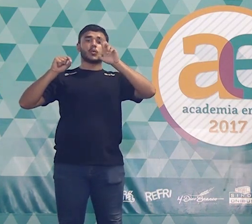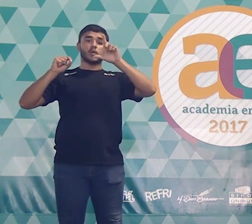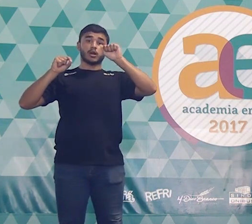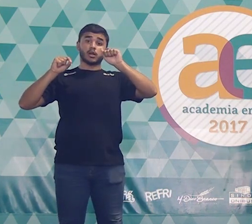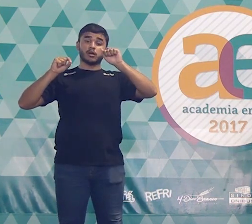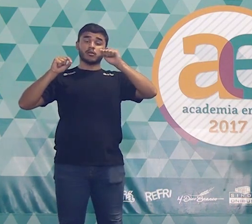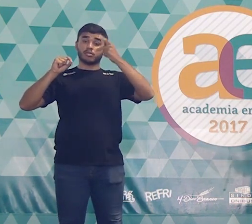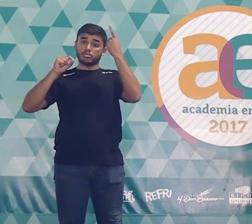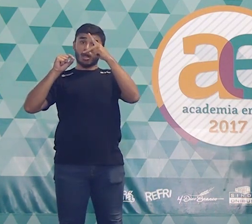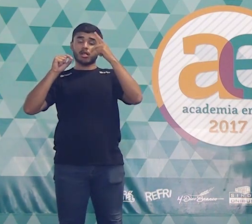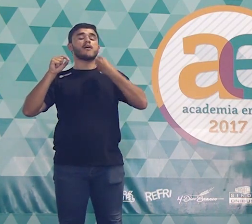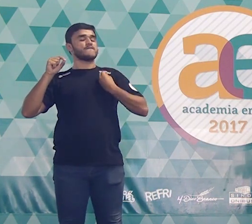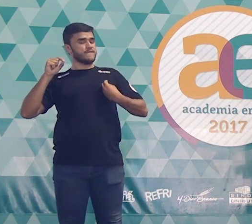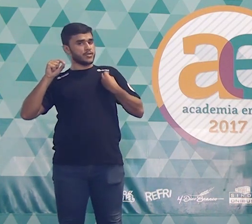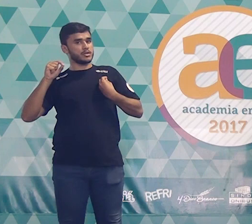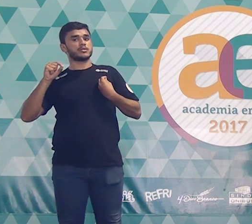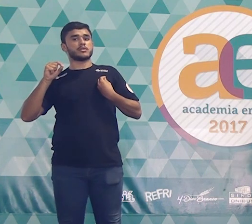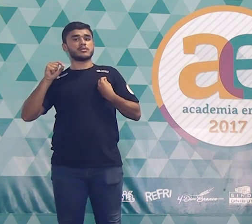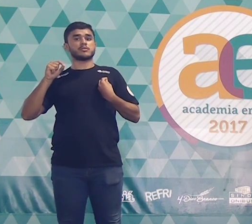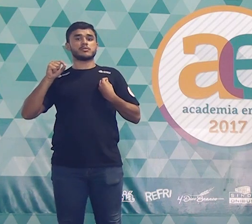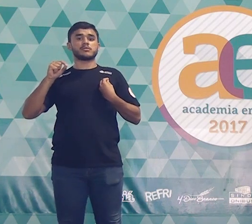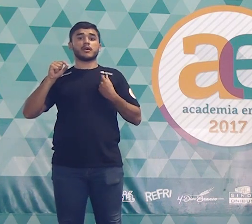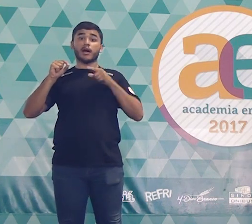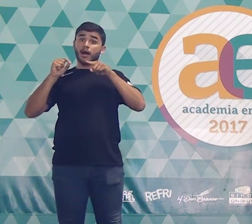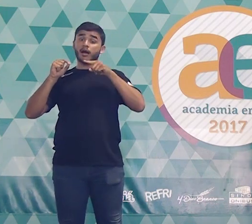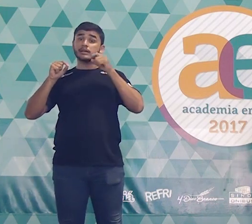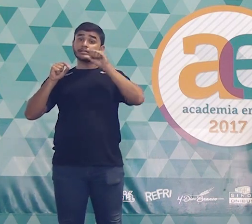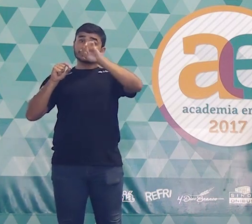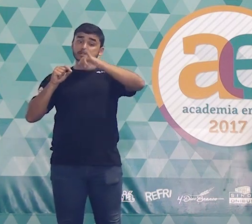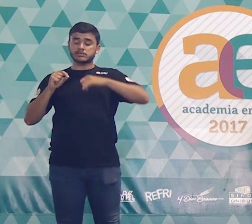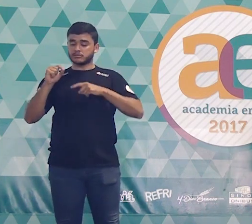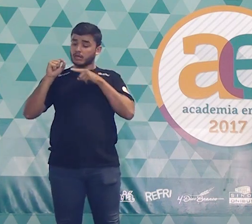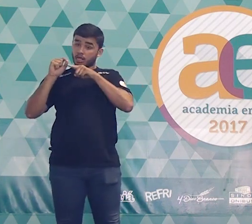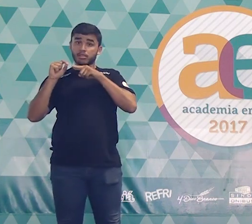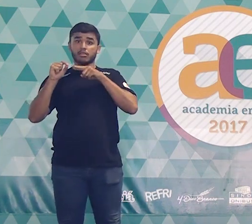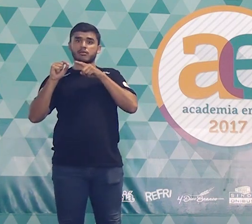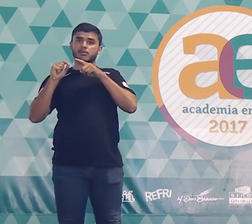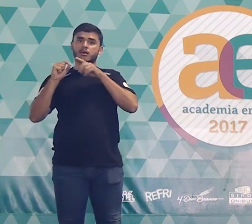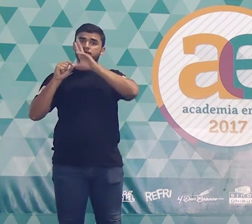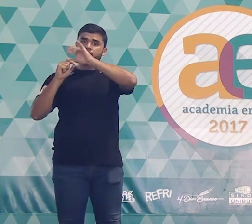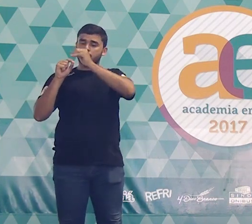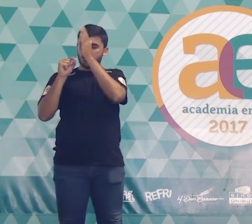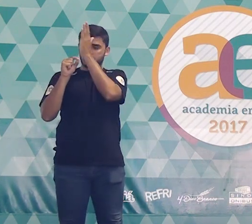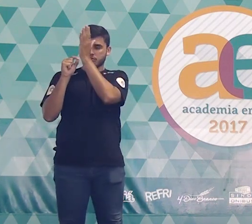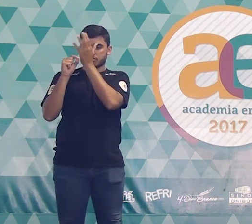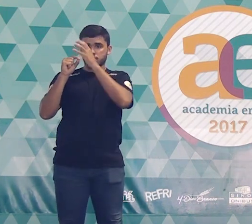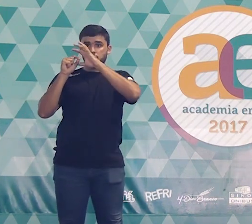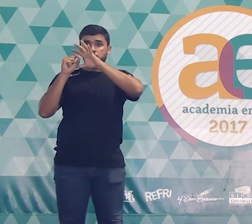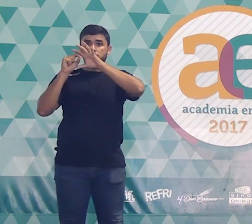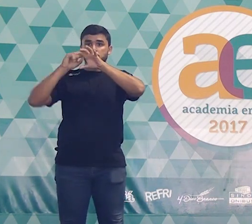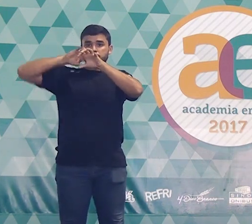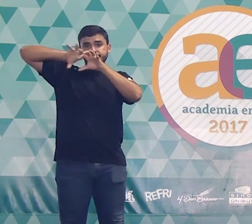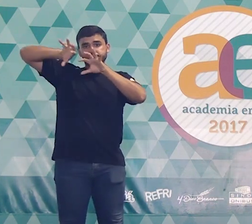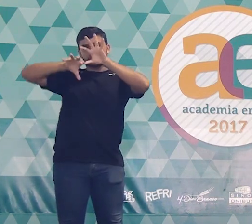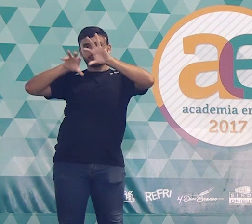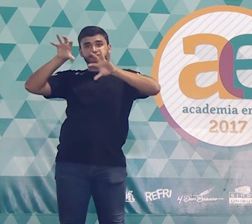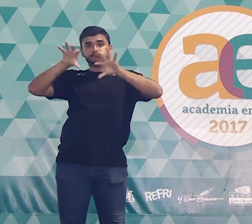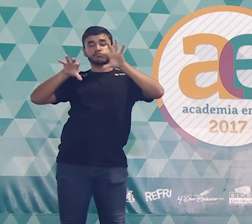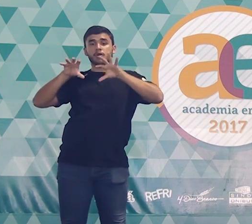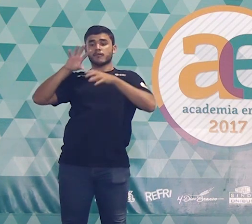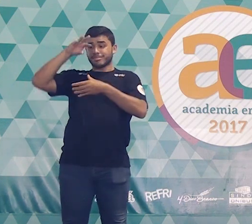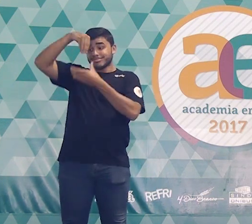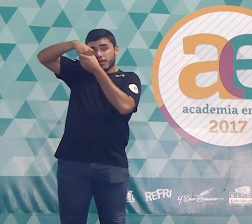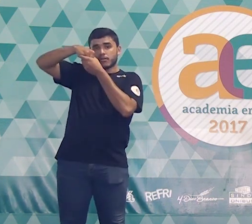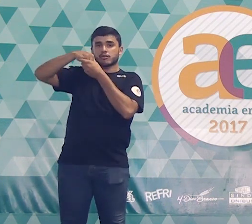muscular ainda é uma unidade vital. Mas agora, se eu pegar essa célula muscular e partir essa célula para tirar qualquer componente